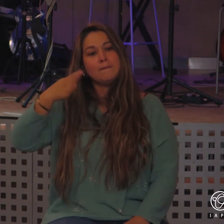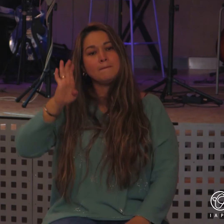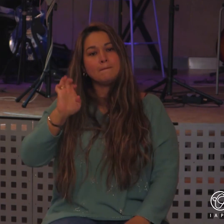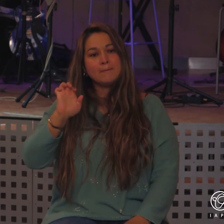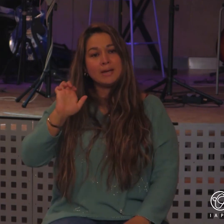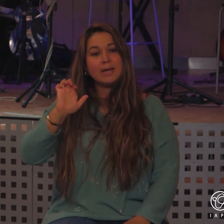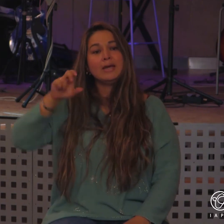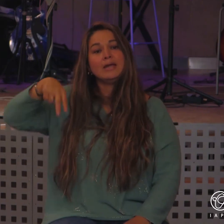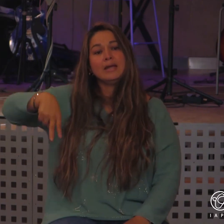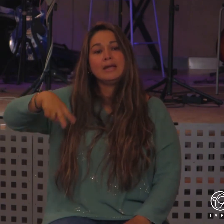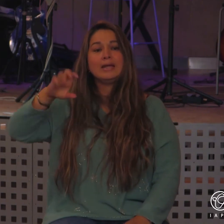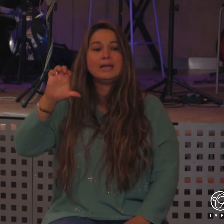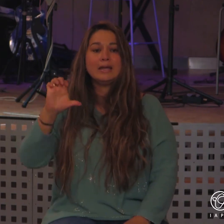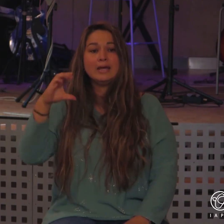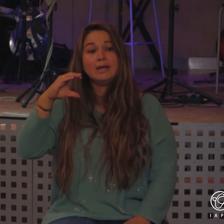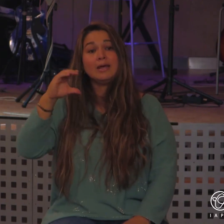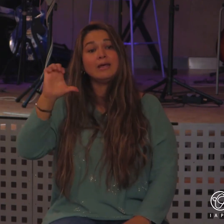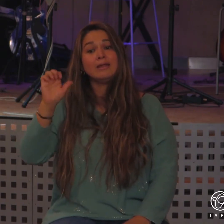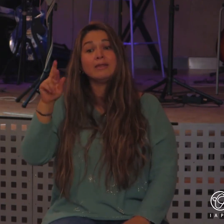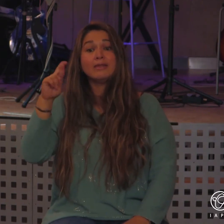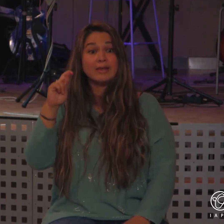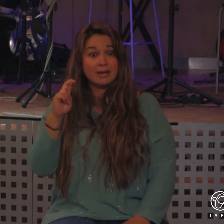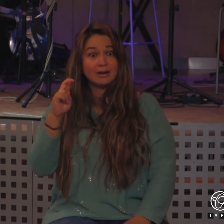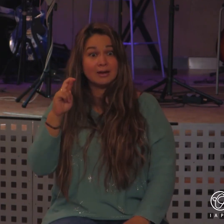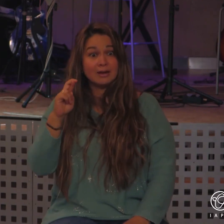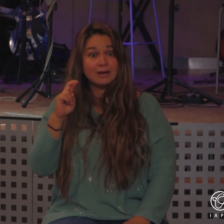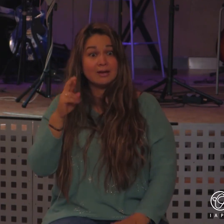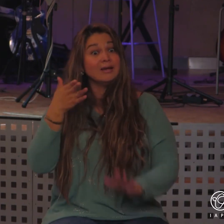lugar. Y créeme,